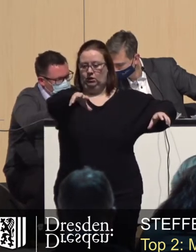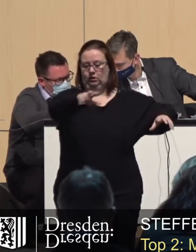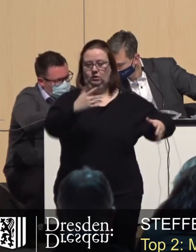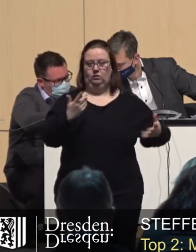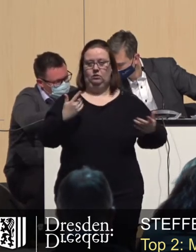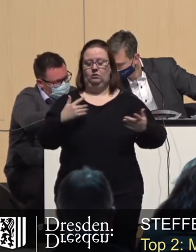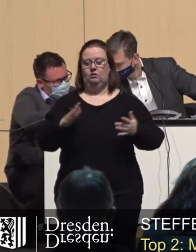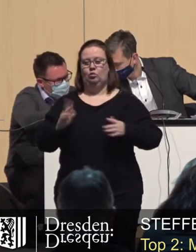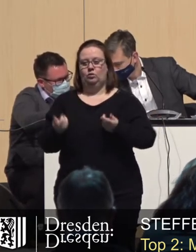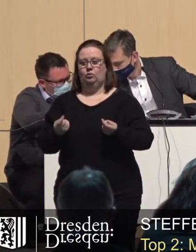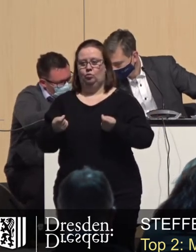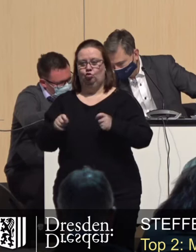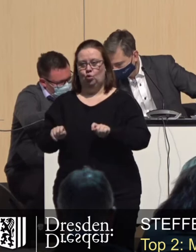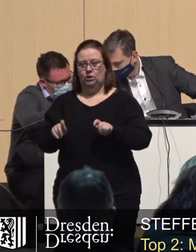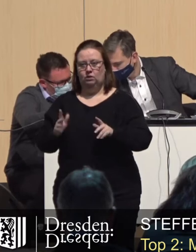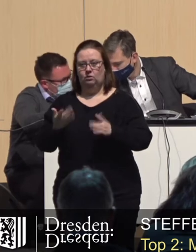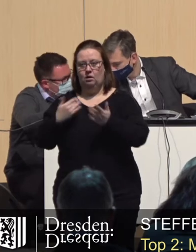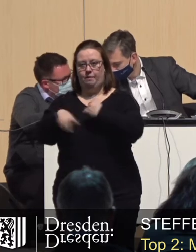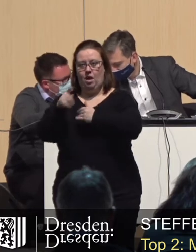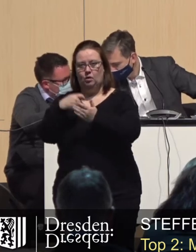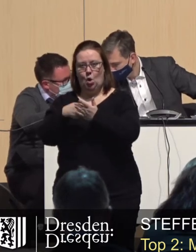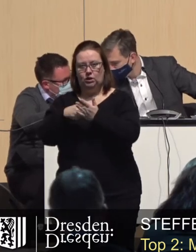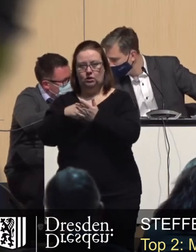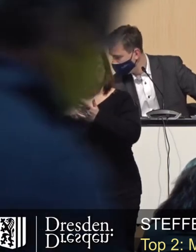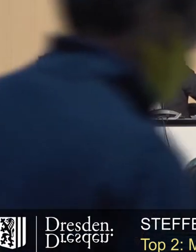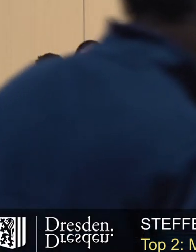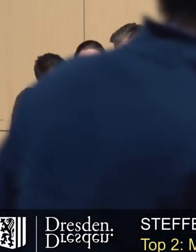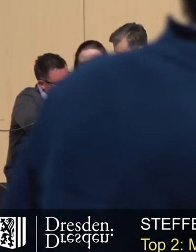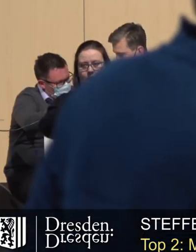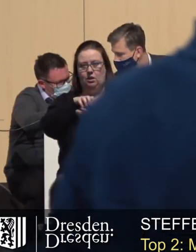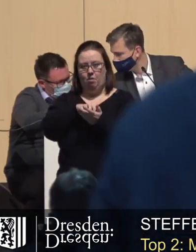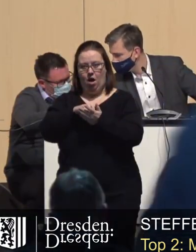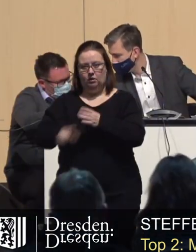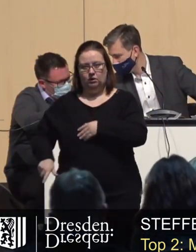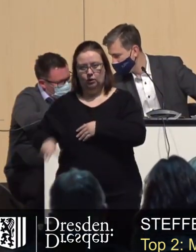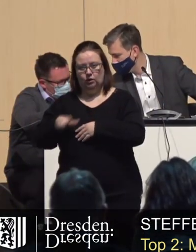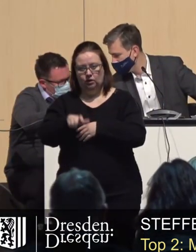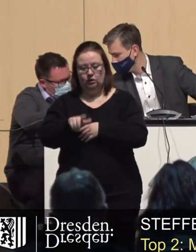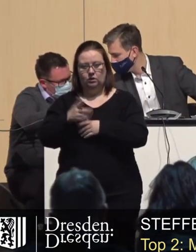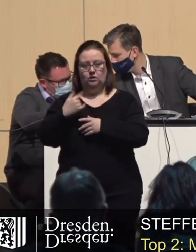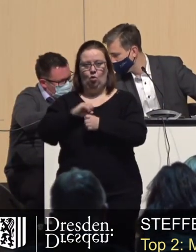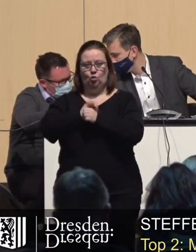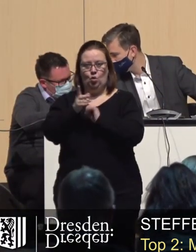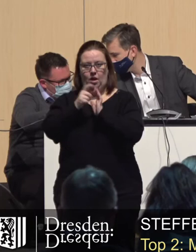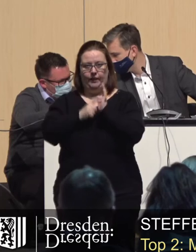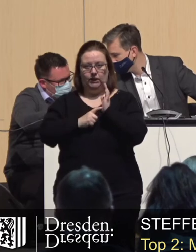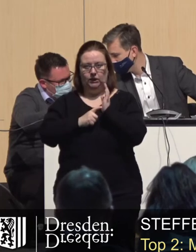Wir haben einen Beschluss gefasst, Mehrkosten für den Striezelmarkt bereitzustellen, die Corona-bedingt